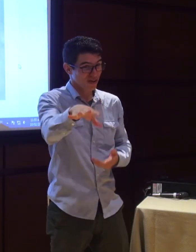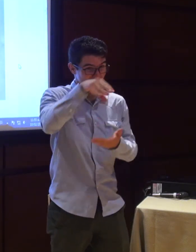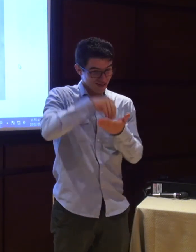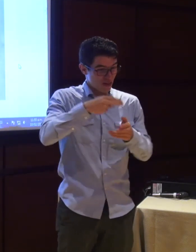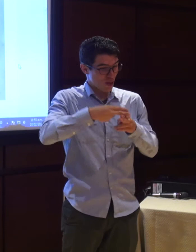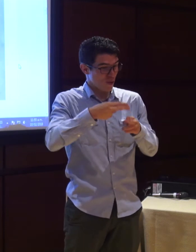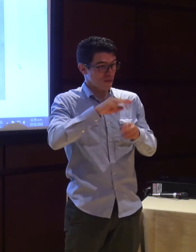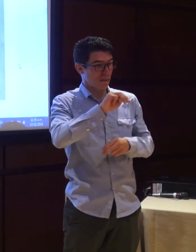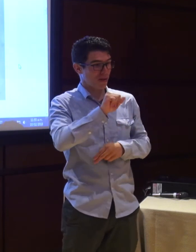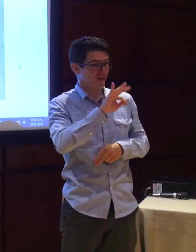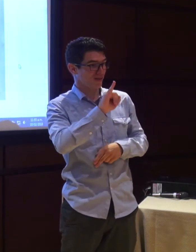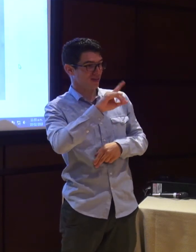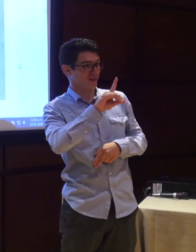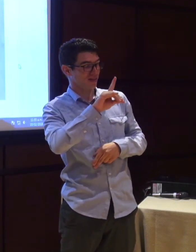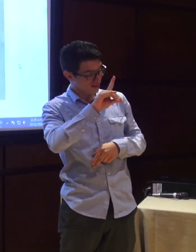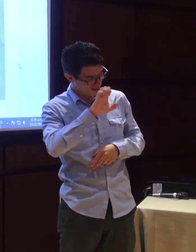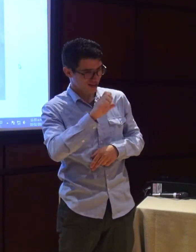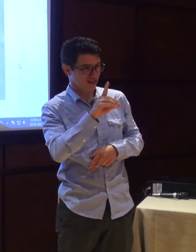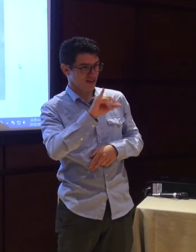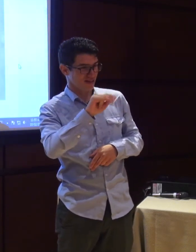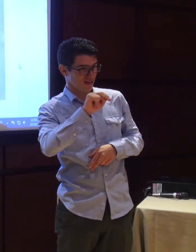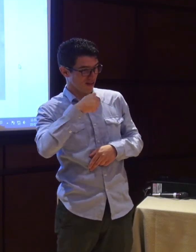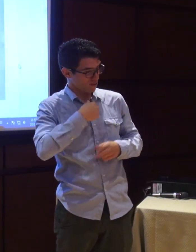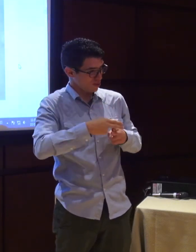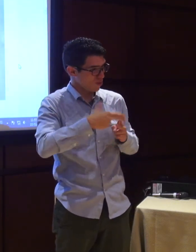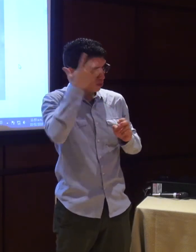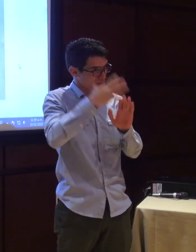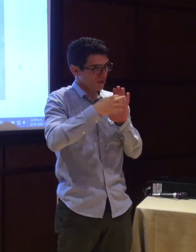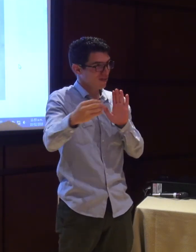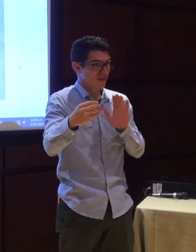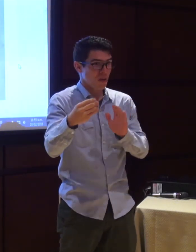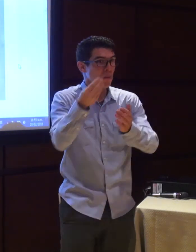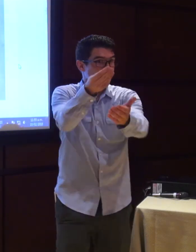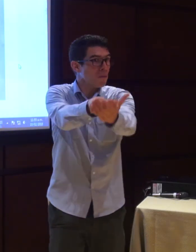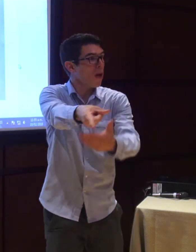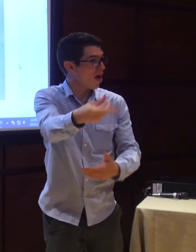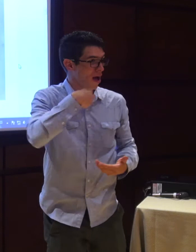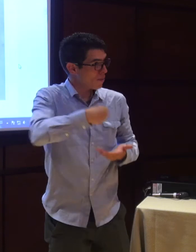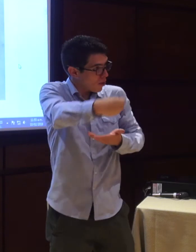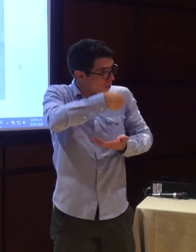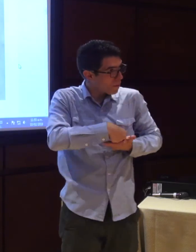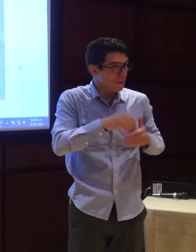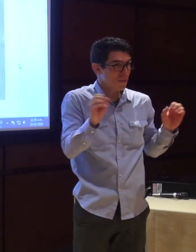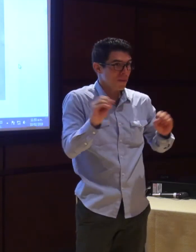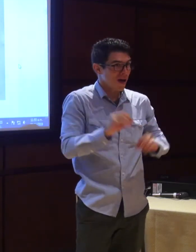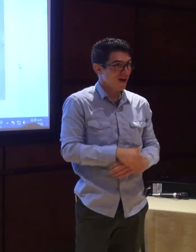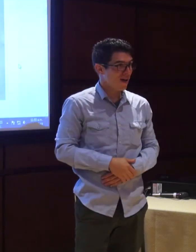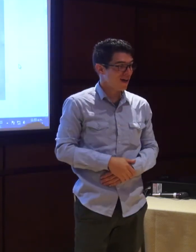A veces las mujeres también se enojaban. Hubo algo curioso, y fue que Matilde se